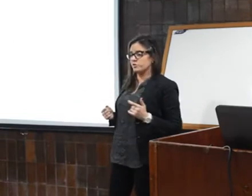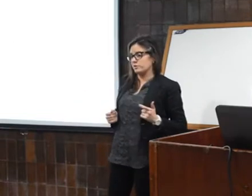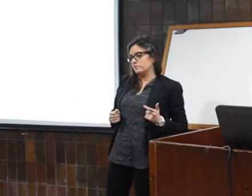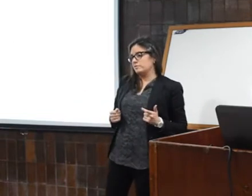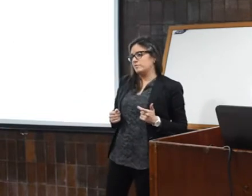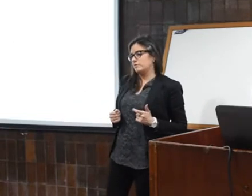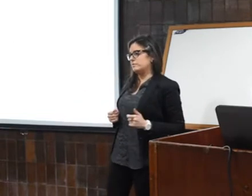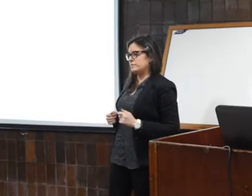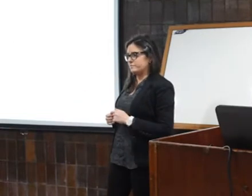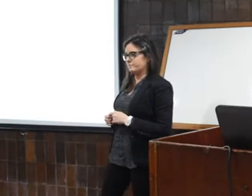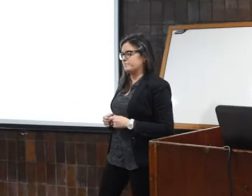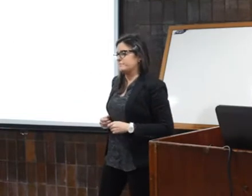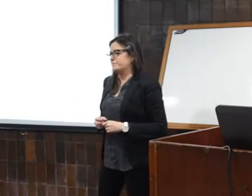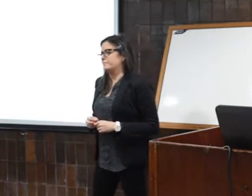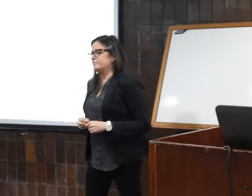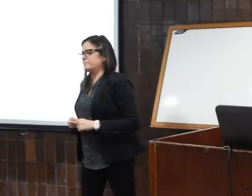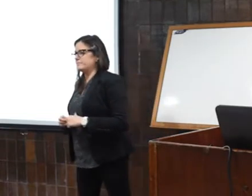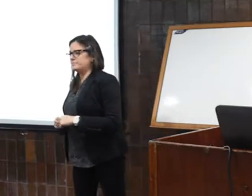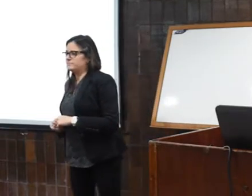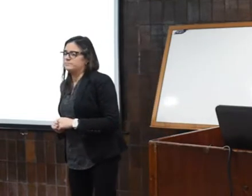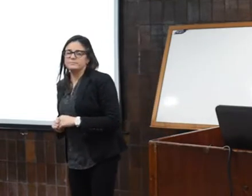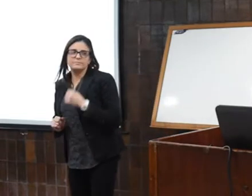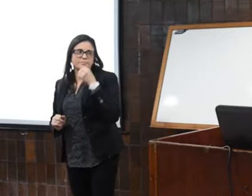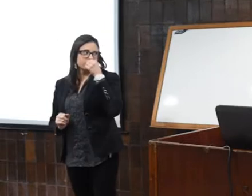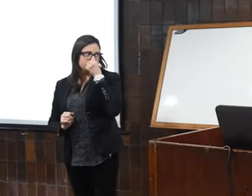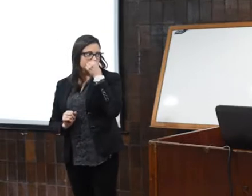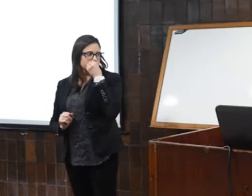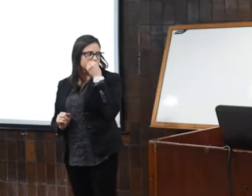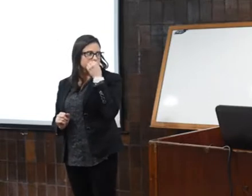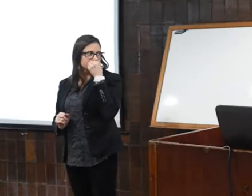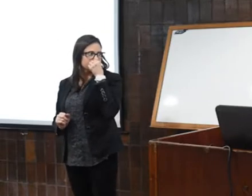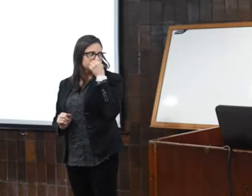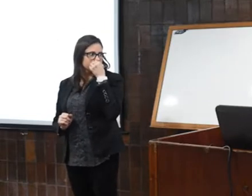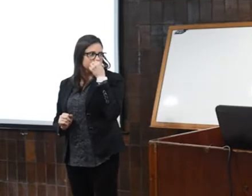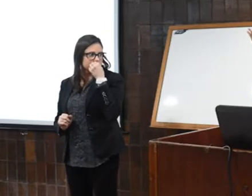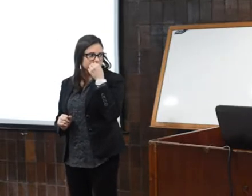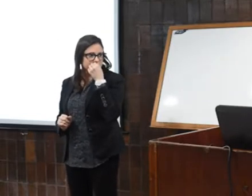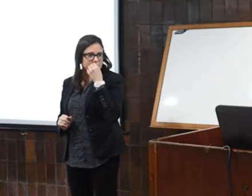sospechosas en la parte que se podría pagar semestral